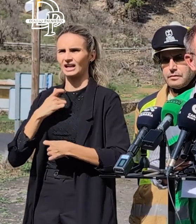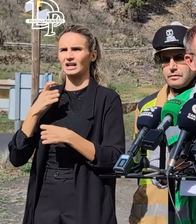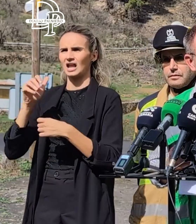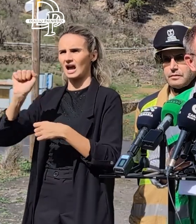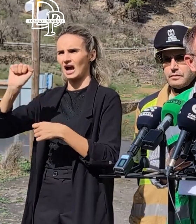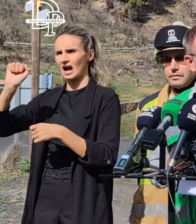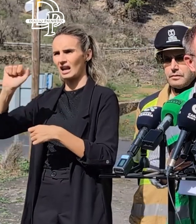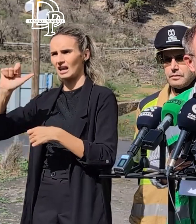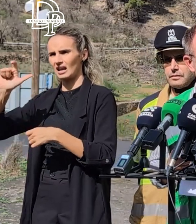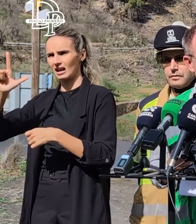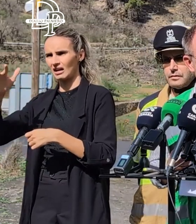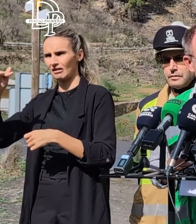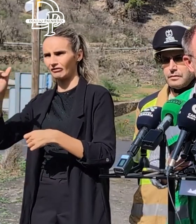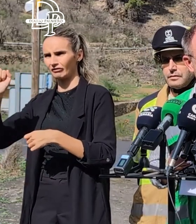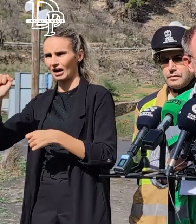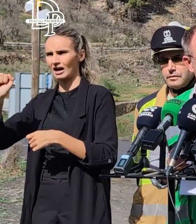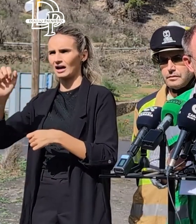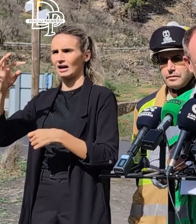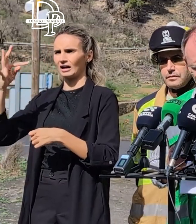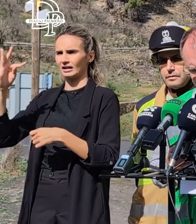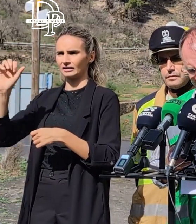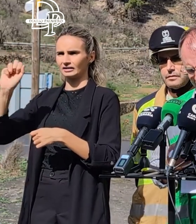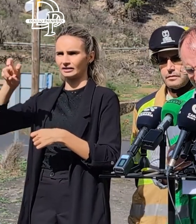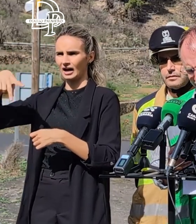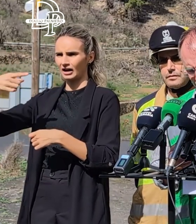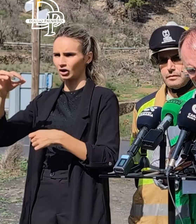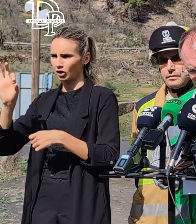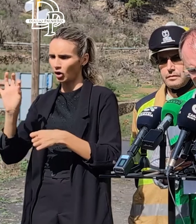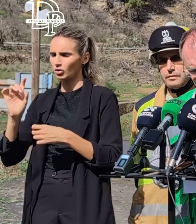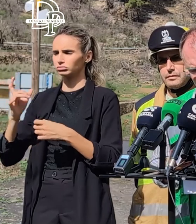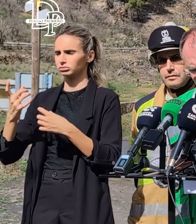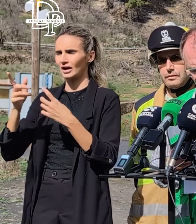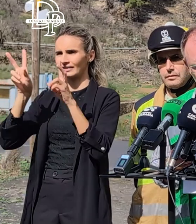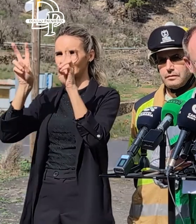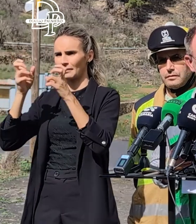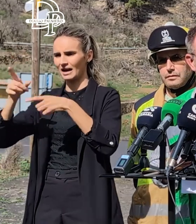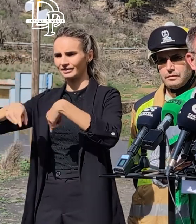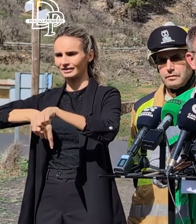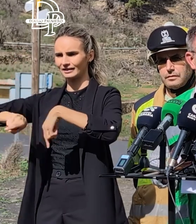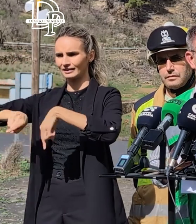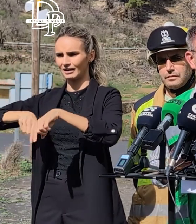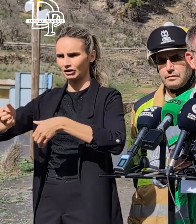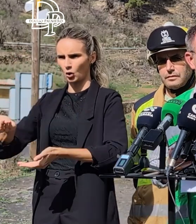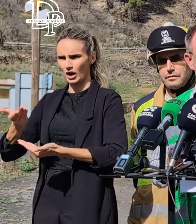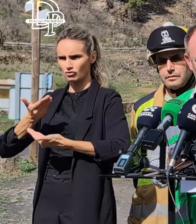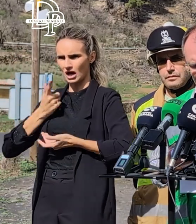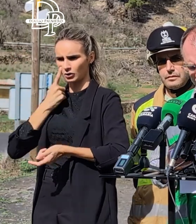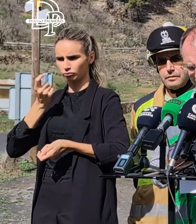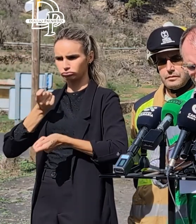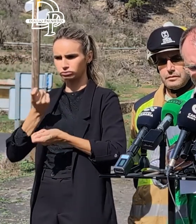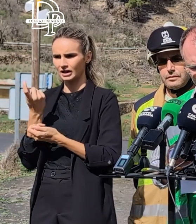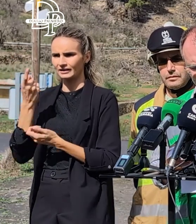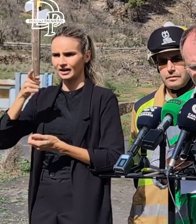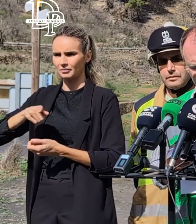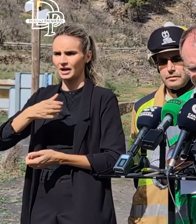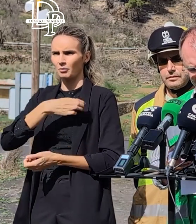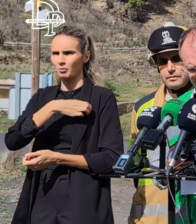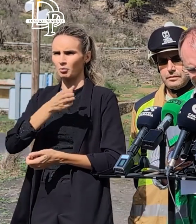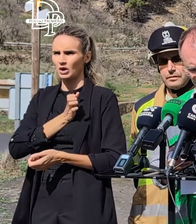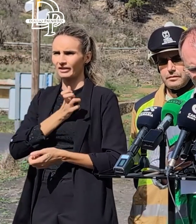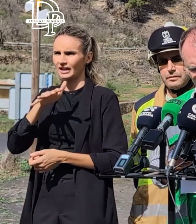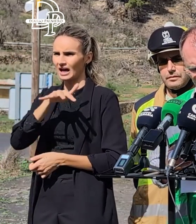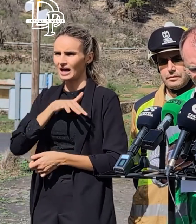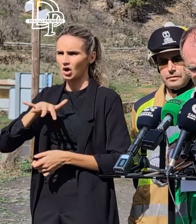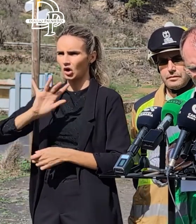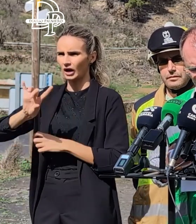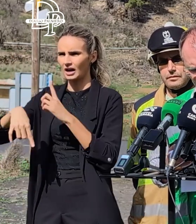siempre en labores de coordinación en el tráfico, por supuesto a la Guardia Civil y a las policías locales participantes,